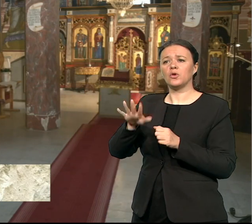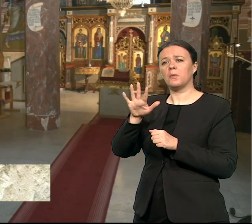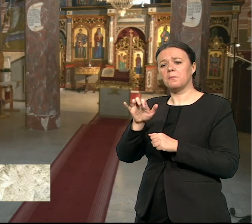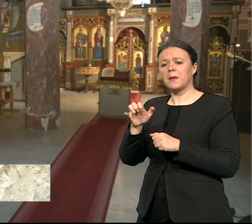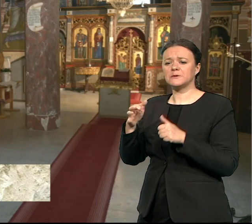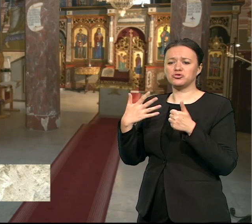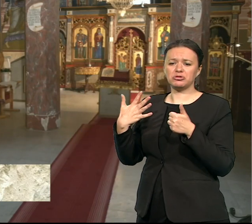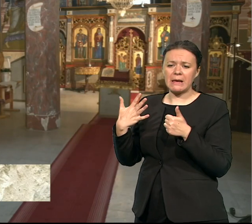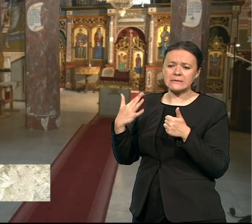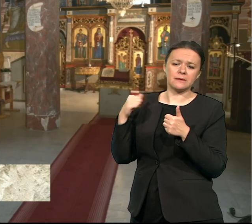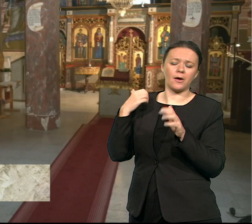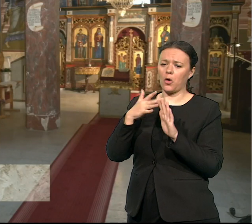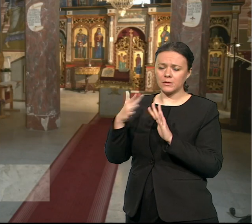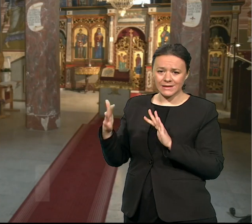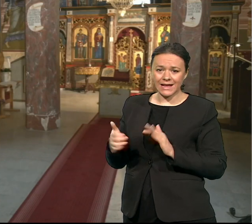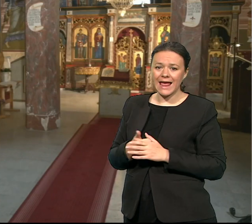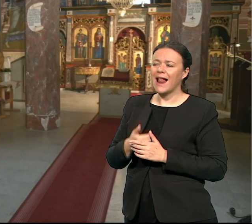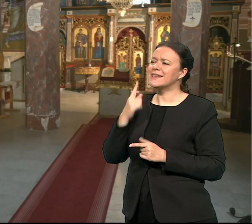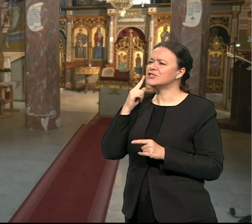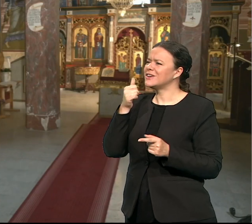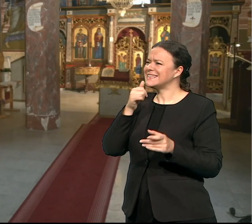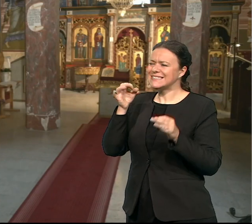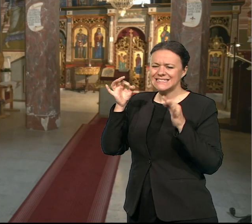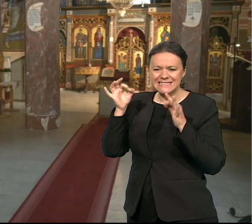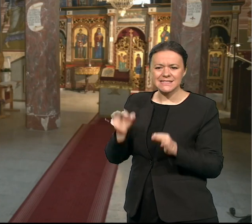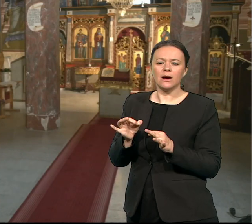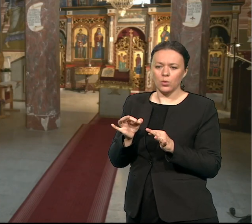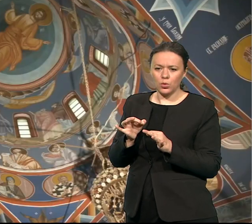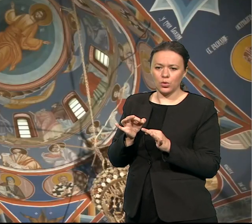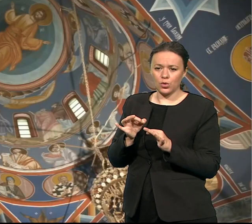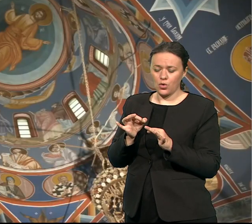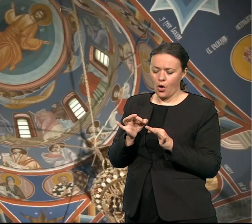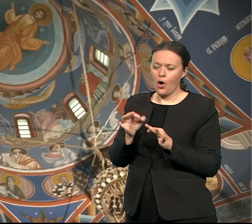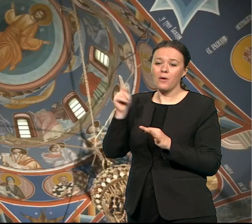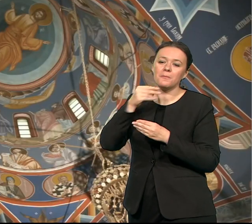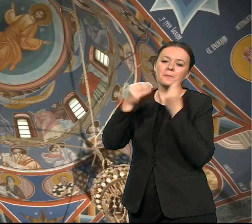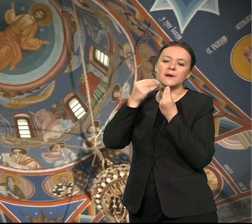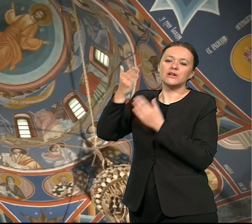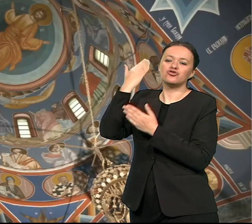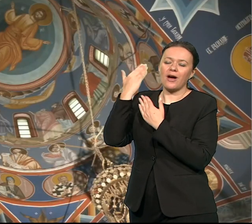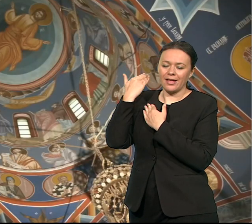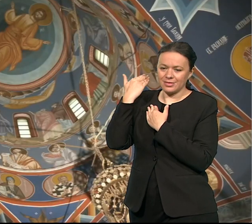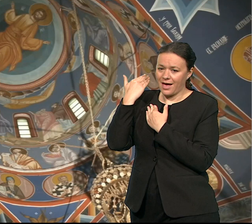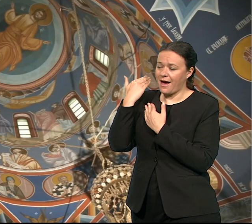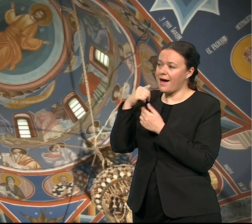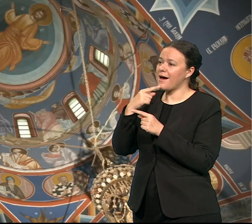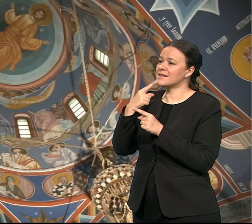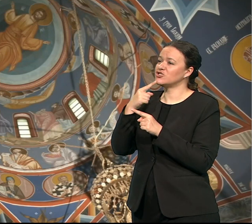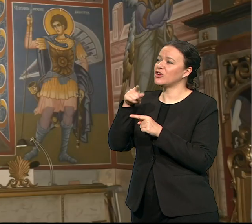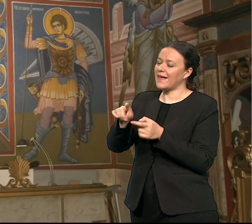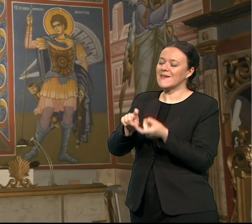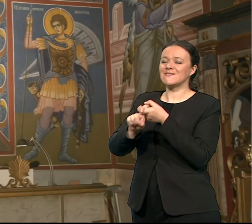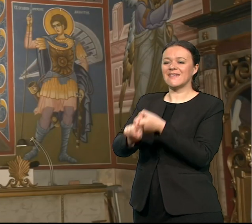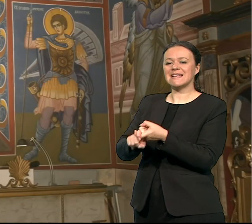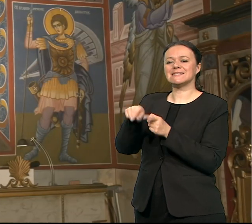560. i tako dalje. Ali sigurno ono što je pouzdanije malo predanje, govori da je to u stvari manastir vezan za